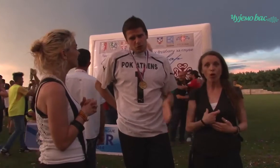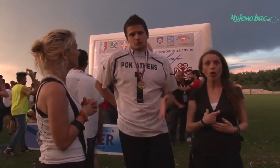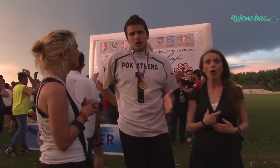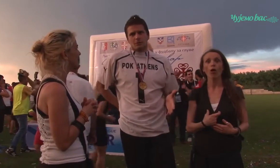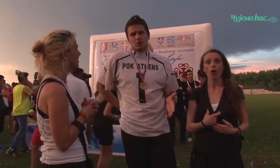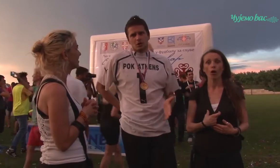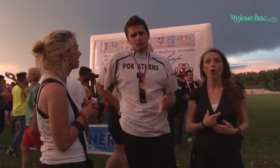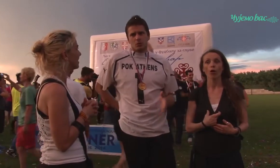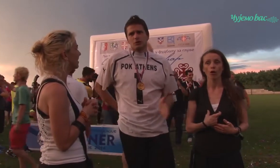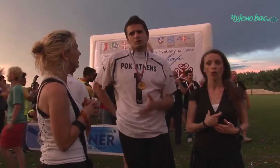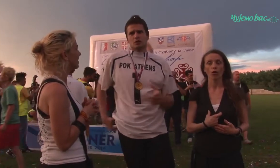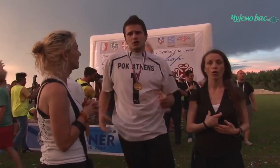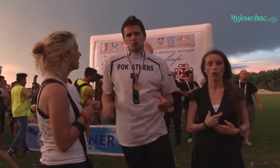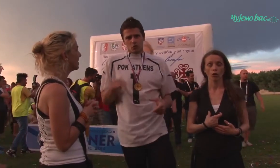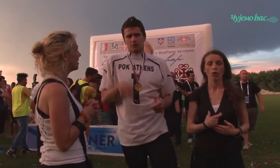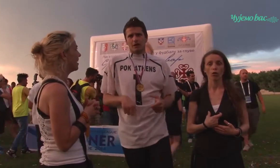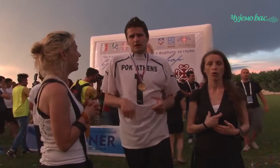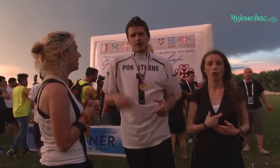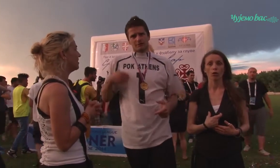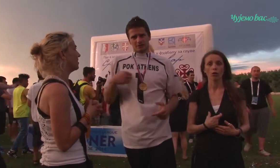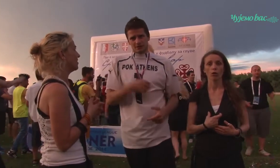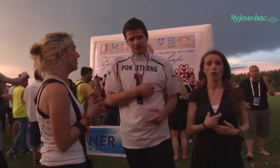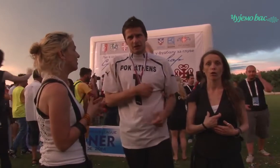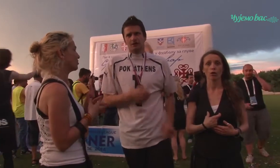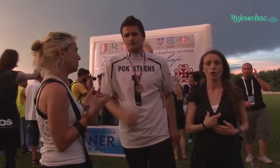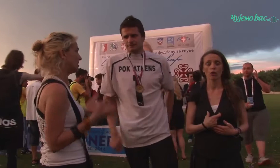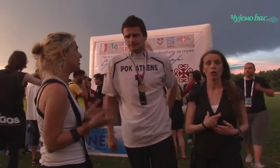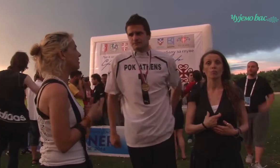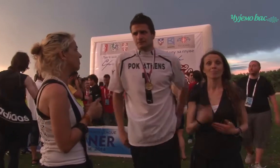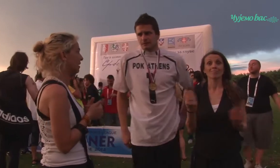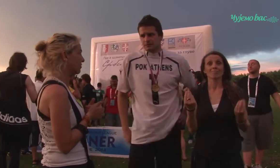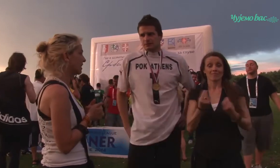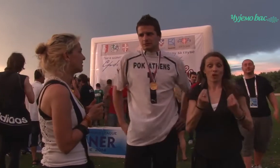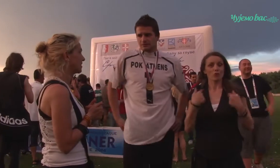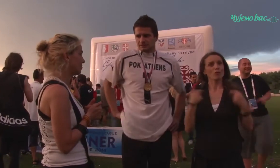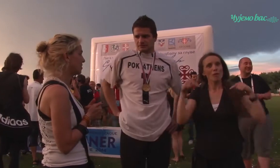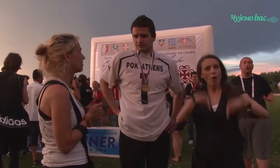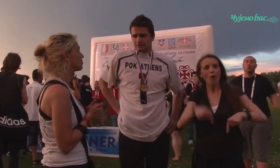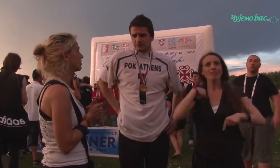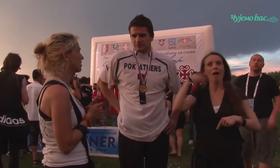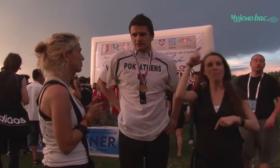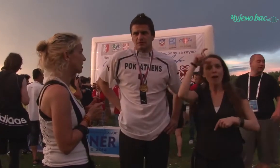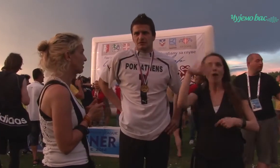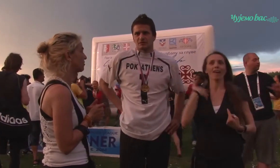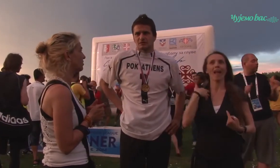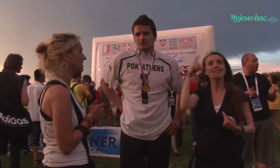Που κάνω δουλή, που γίνεται το Βελιγράδι και Σερβία. To be here in Belgrade in Serbia for the Champions League for the